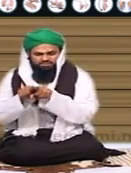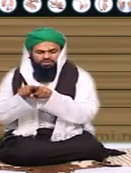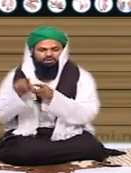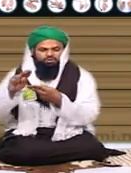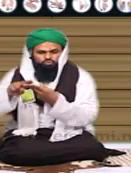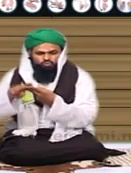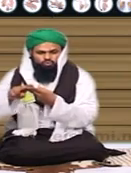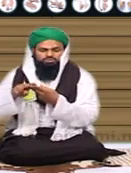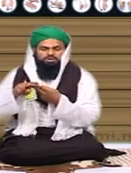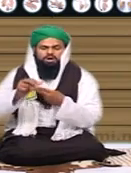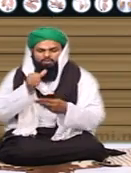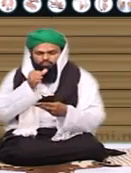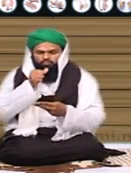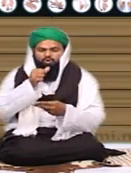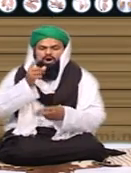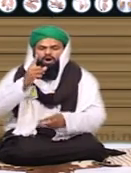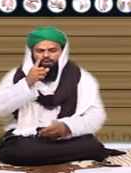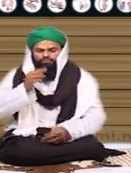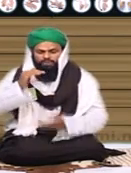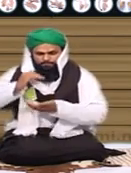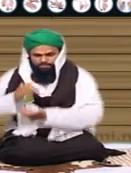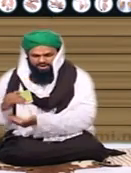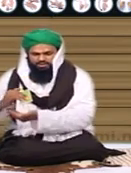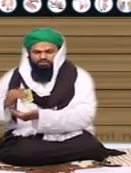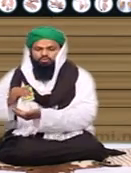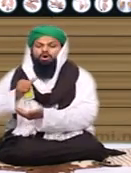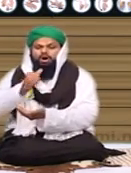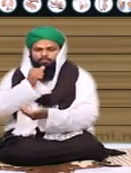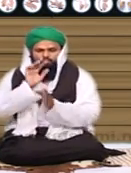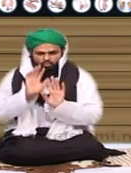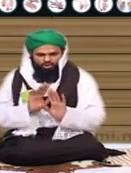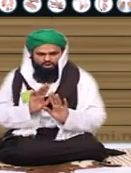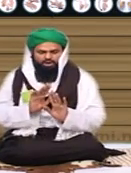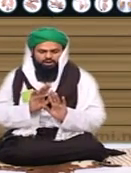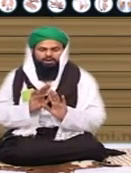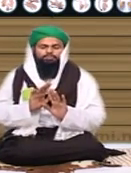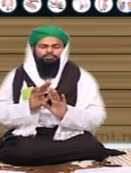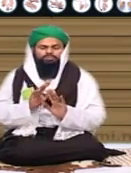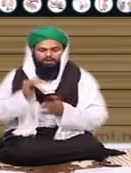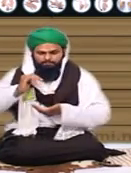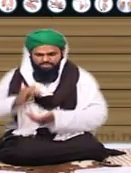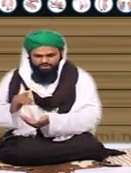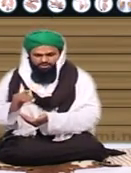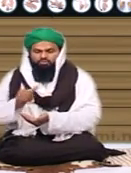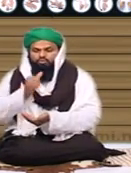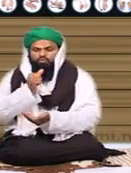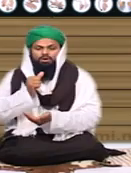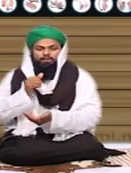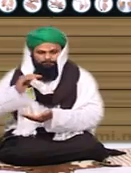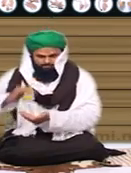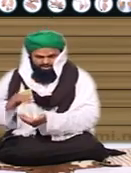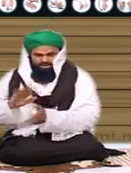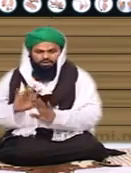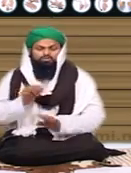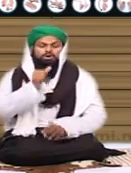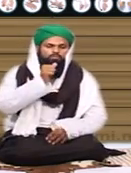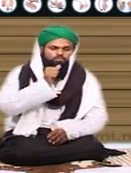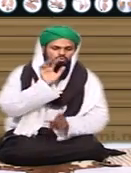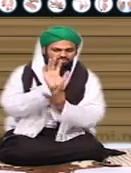بیٹے ہیں تو اپنے ابا کو, آپ ابا ہیں تو اپنے بیٹے کو, ہر ایک کو یہاں لایا کریں. سب کو مطلب اس کا فیض ملنا چاہیے, سب کو سنتیں